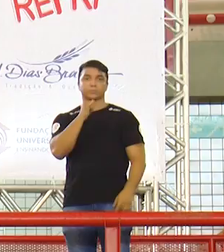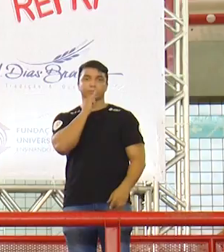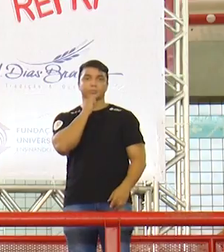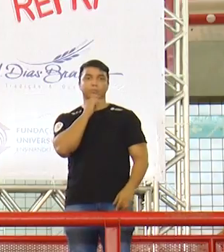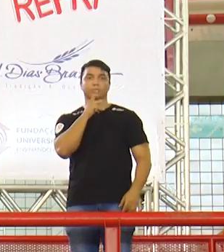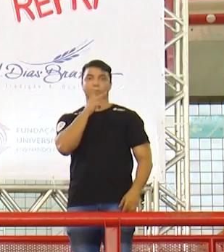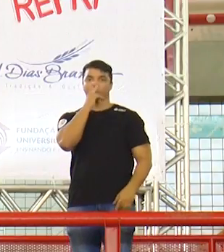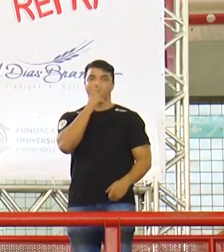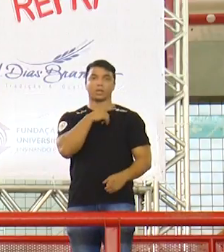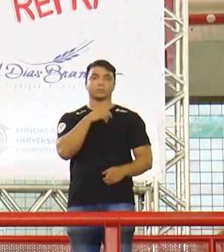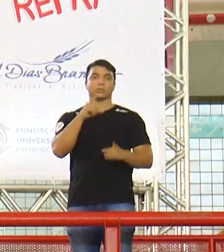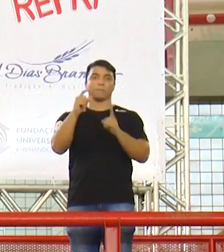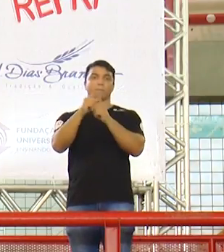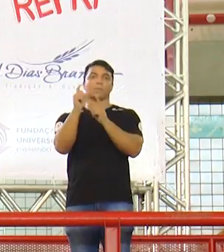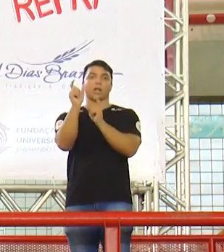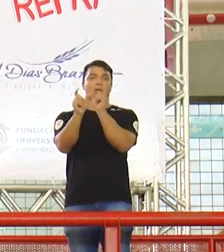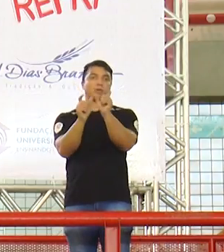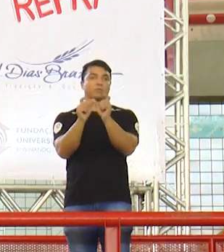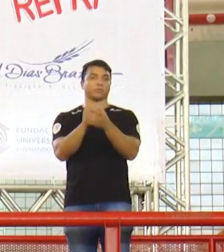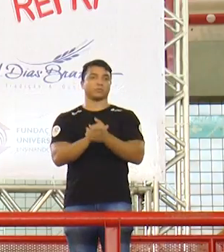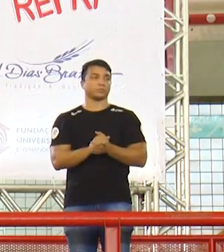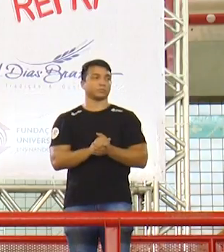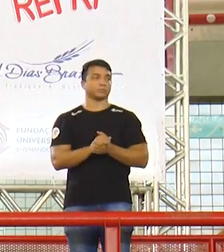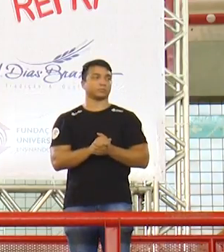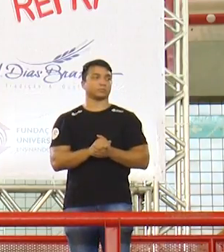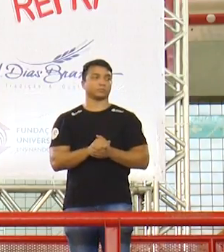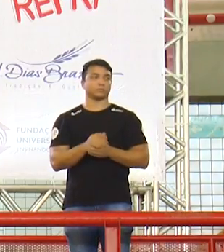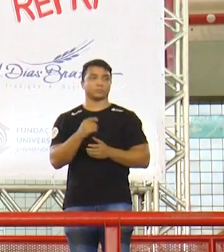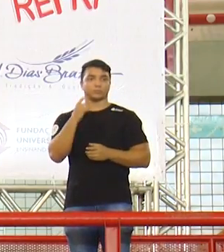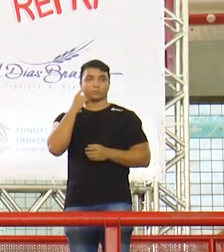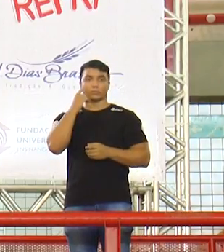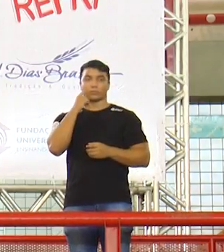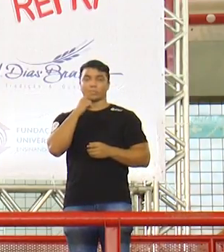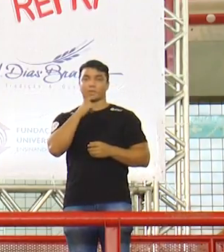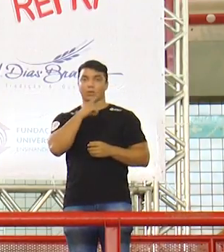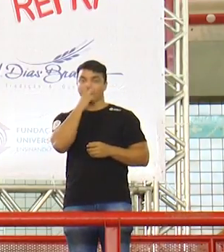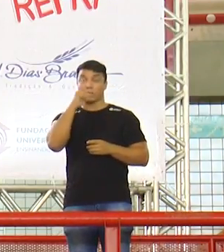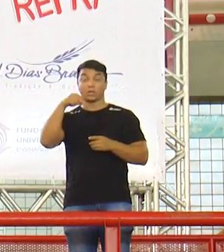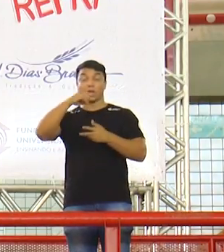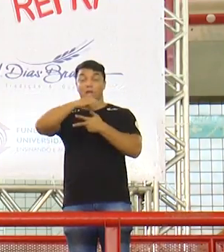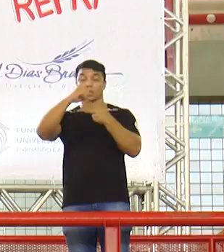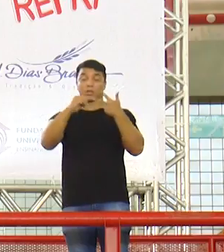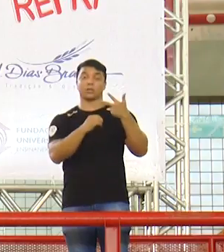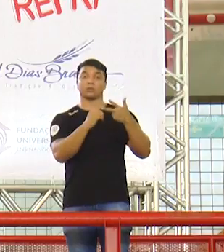sigla como se fosse palavra. Quer um exemplo disso? Enem.